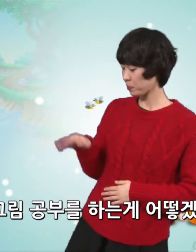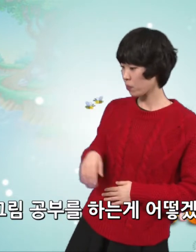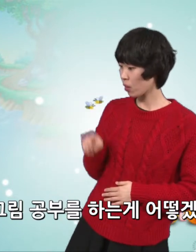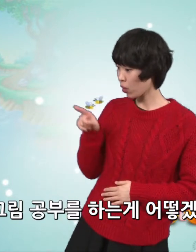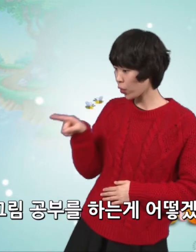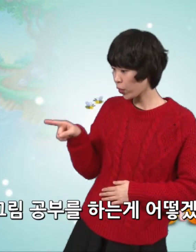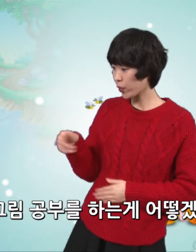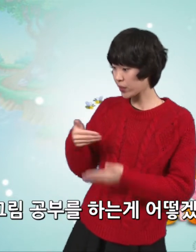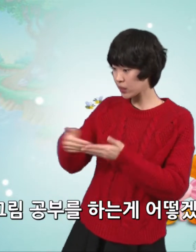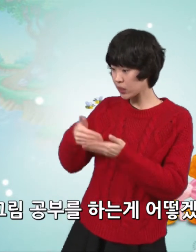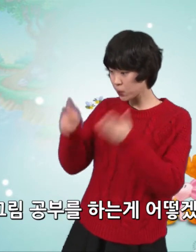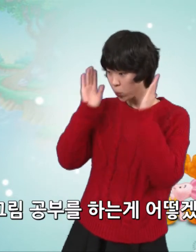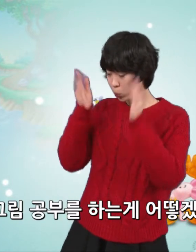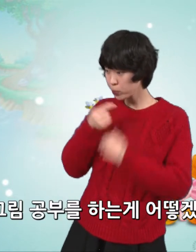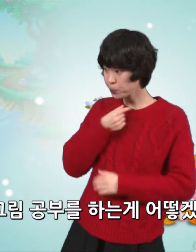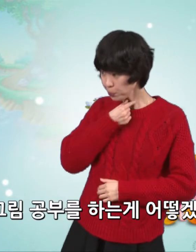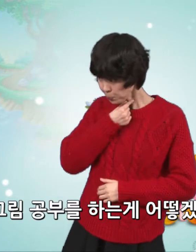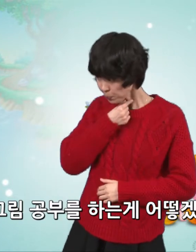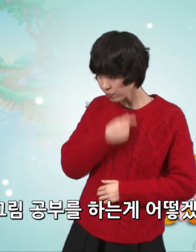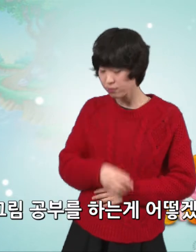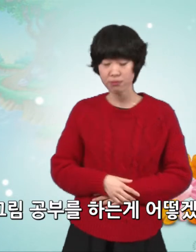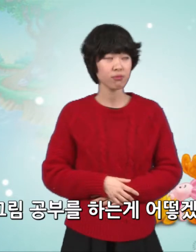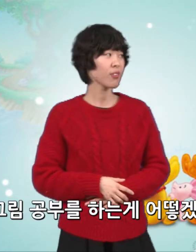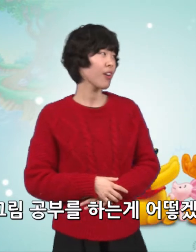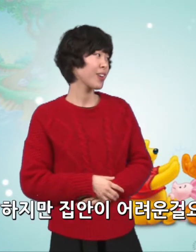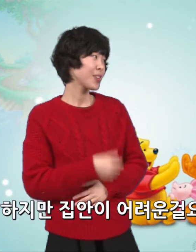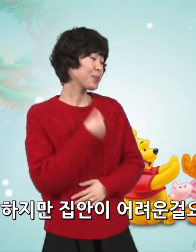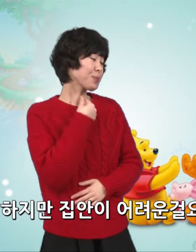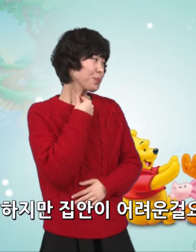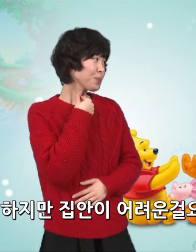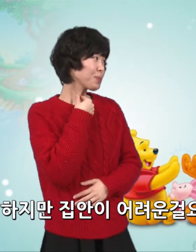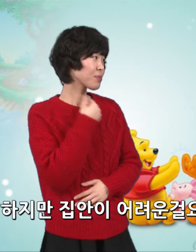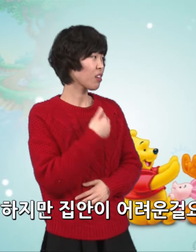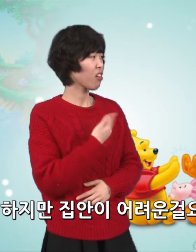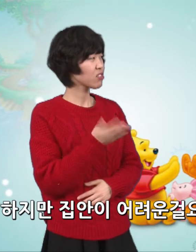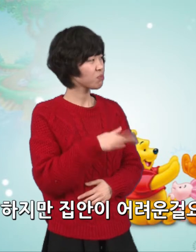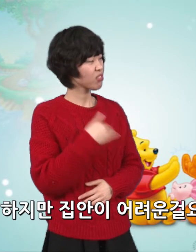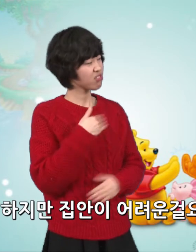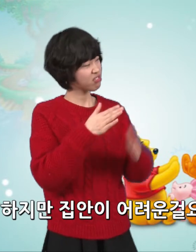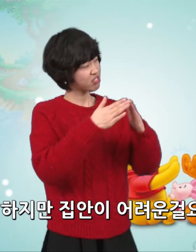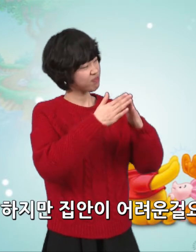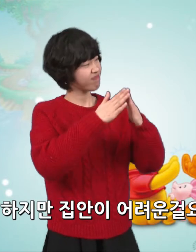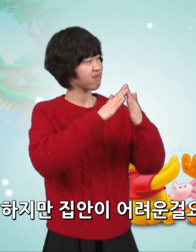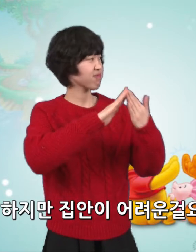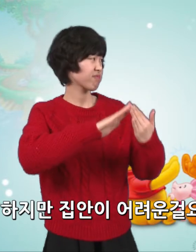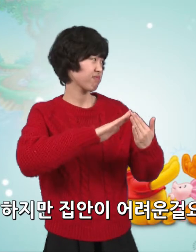그림 공부를 하는 게 어떻겠니? 하지만 집안이 어려운걸요.